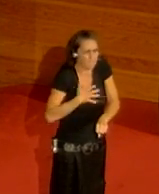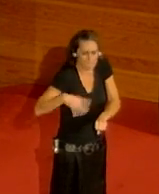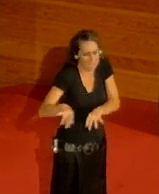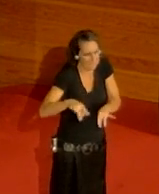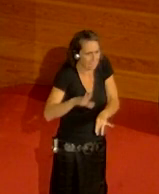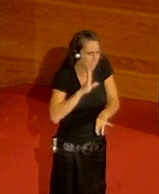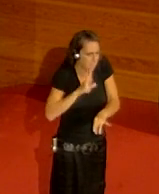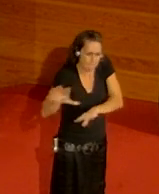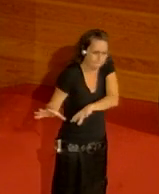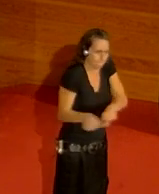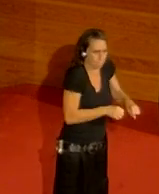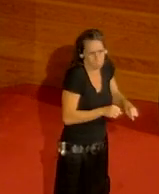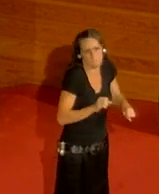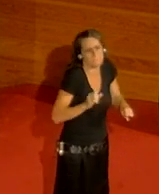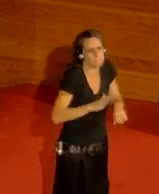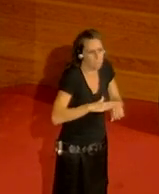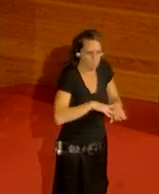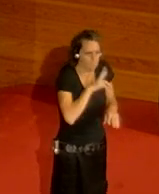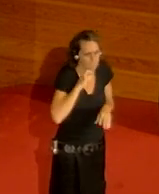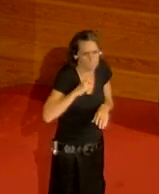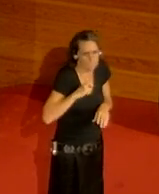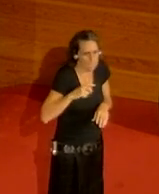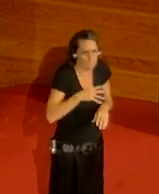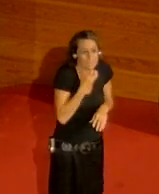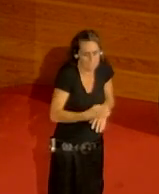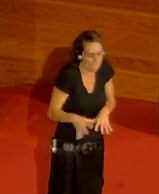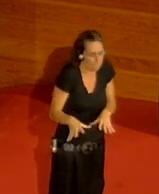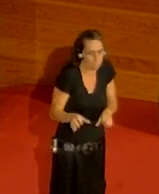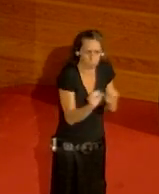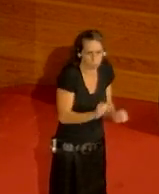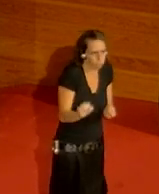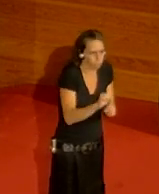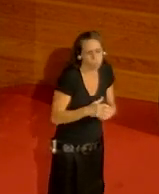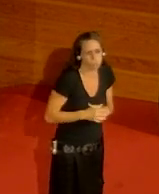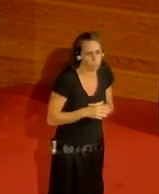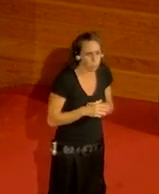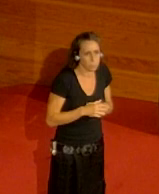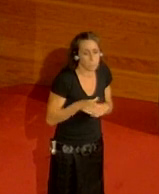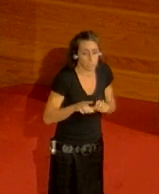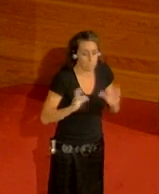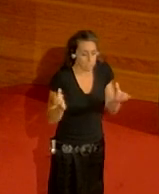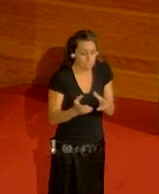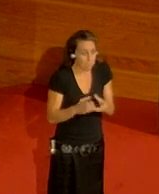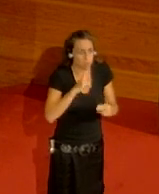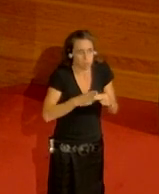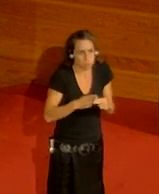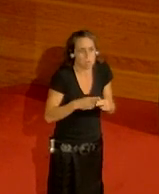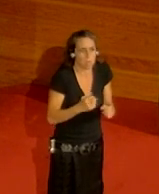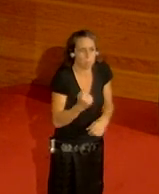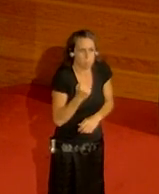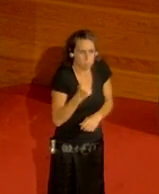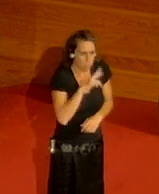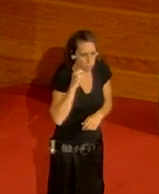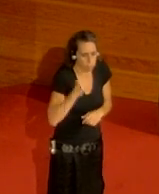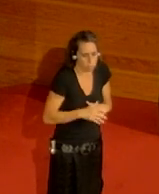en los mítines incluso del en el partido de itamar que se llama el partido se llama poder judío es